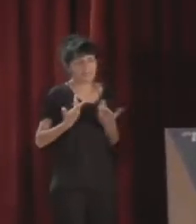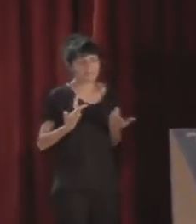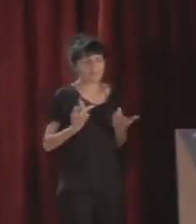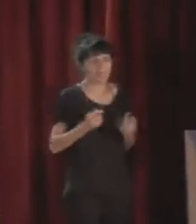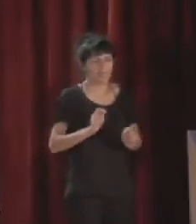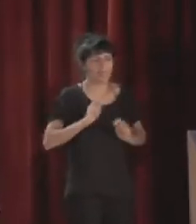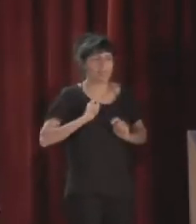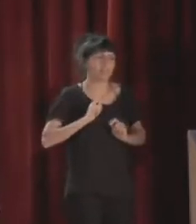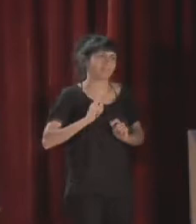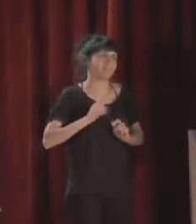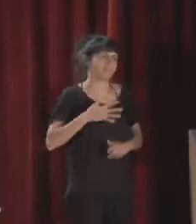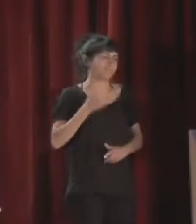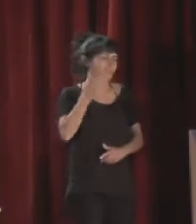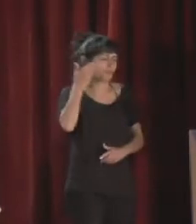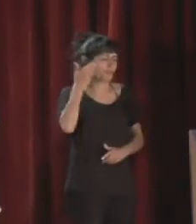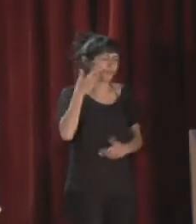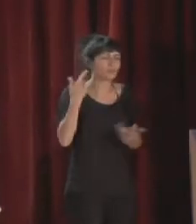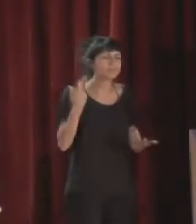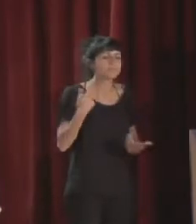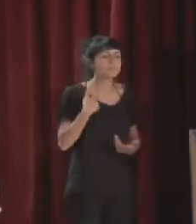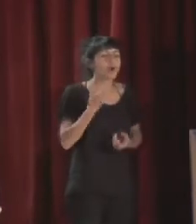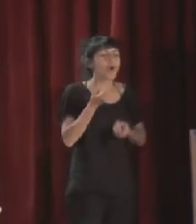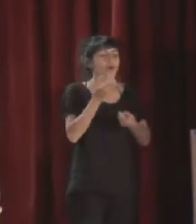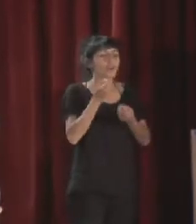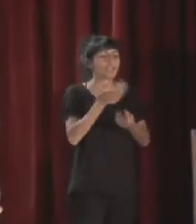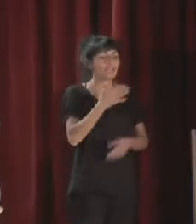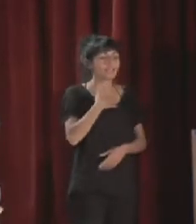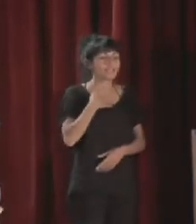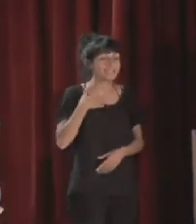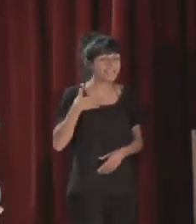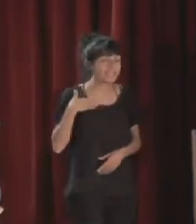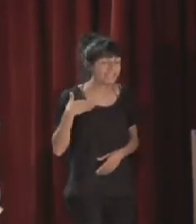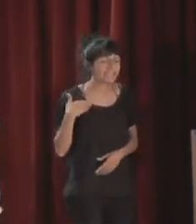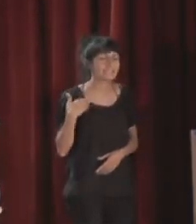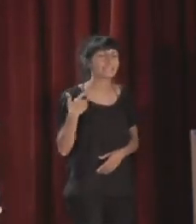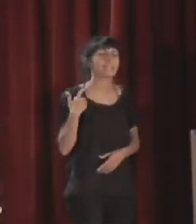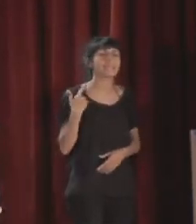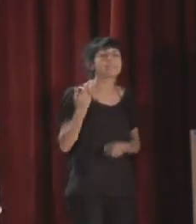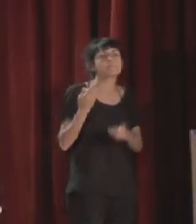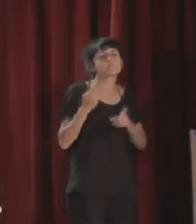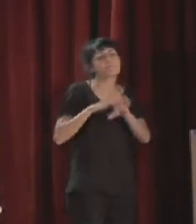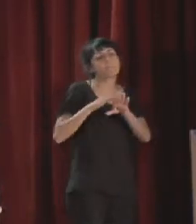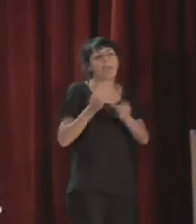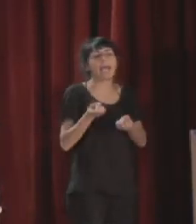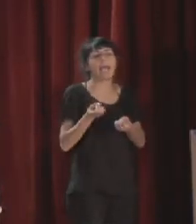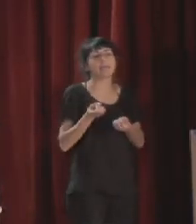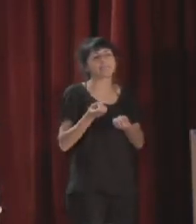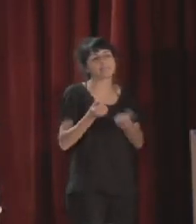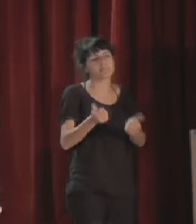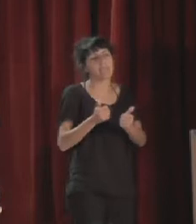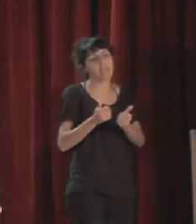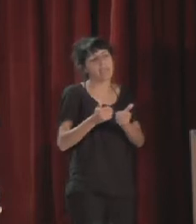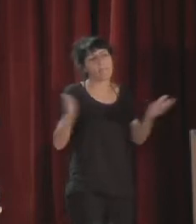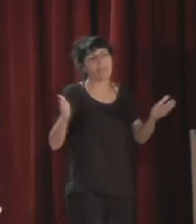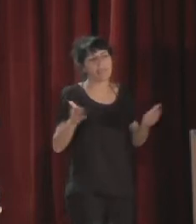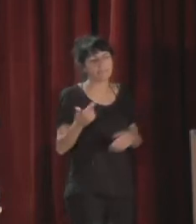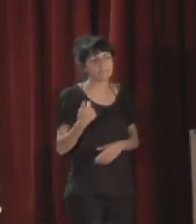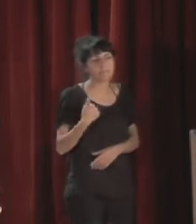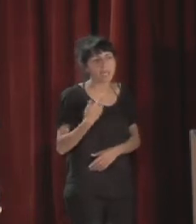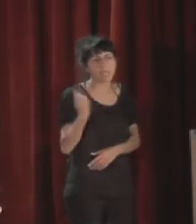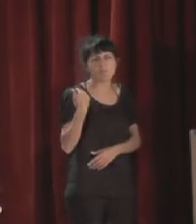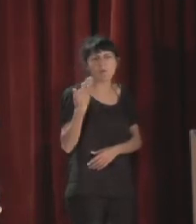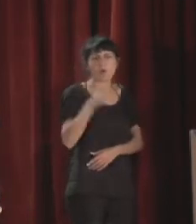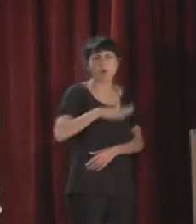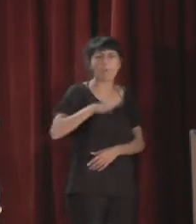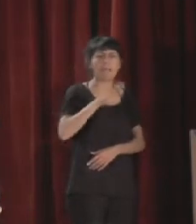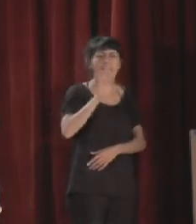maravilla. Eu quería contarvos, así a modo de unha pequena introducción. Outro día estábamos na Praza de San